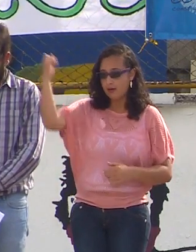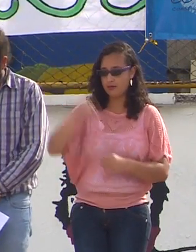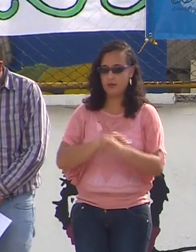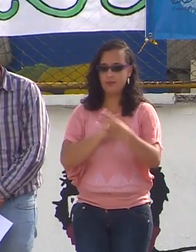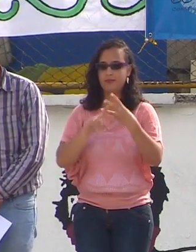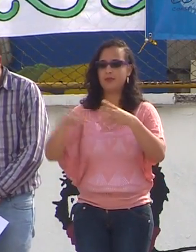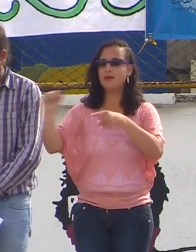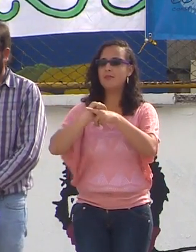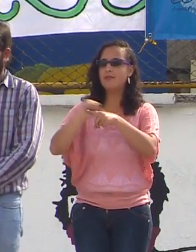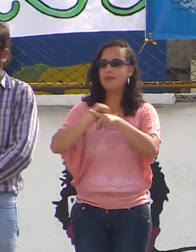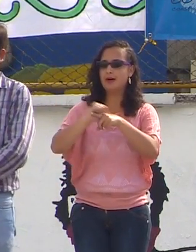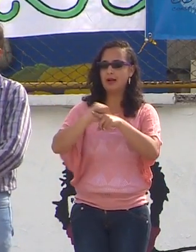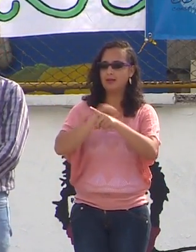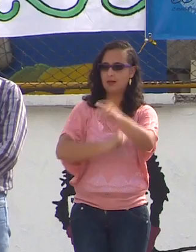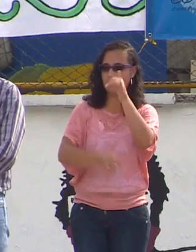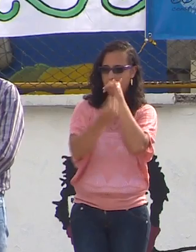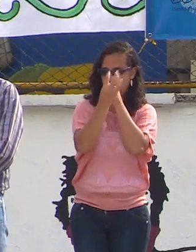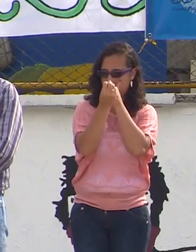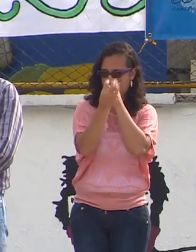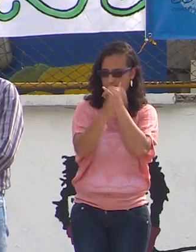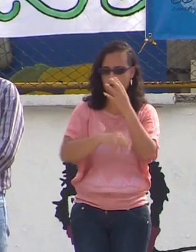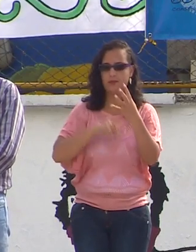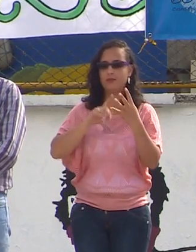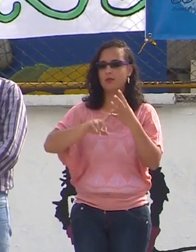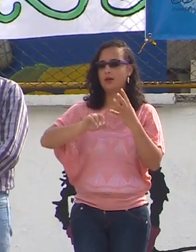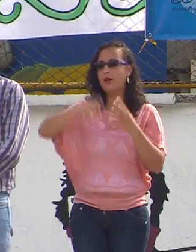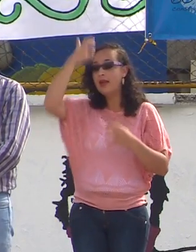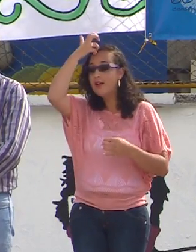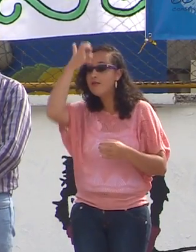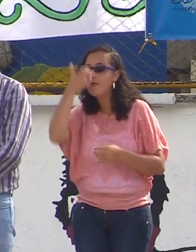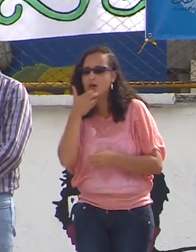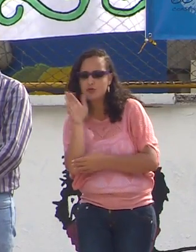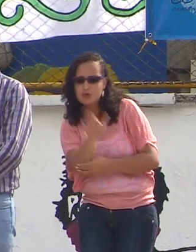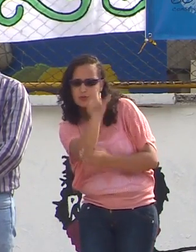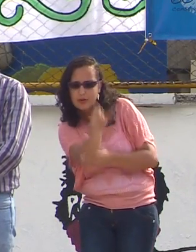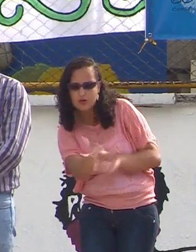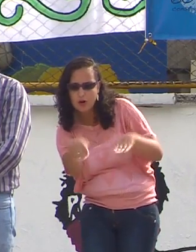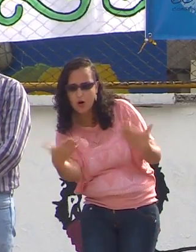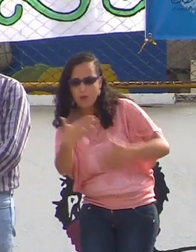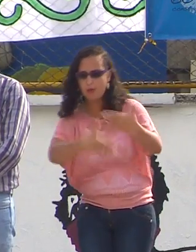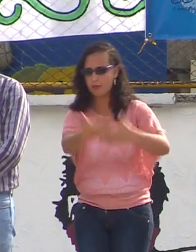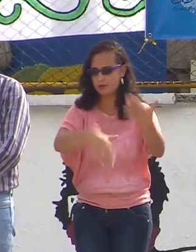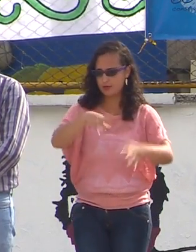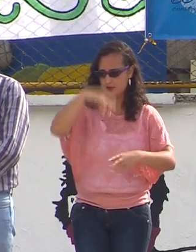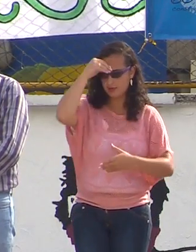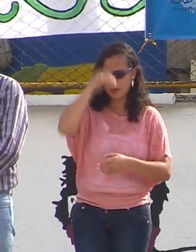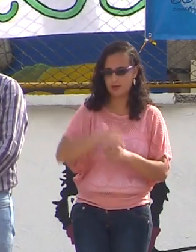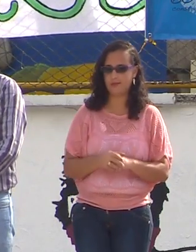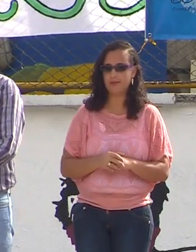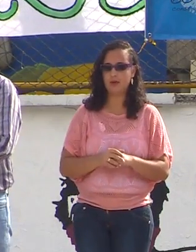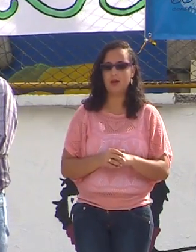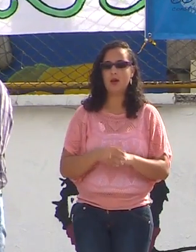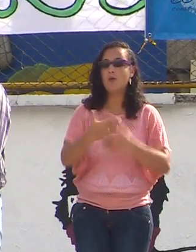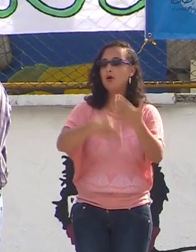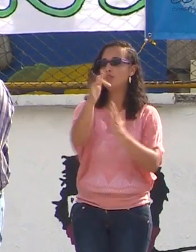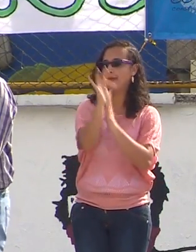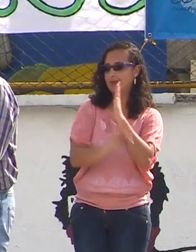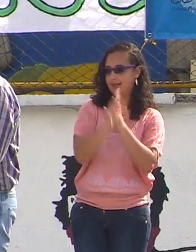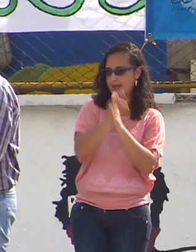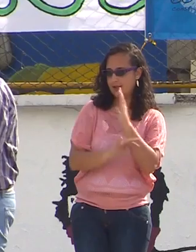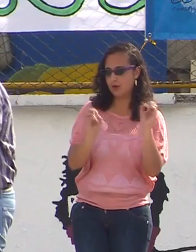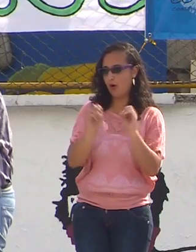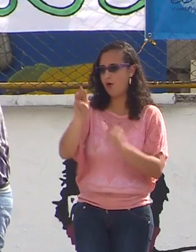práctica pedagógica, la evaluación de los aprendizajes, el trabajo de grado o monografía y